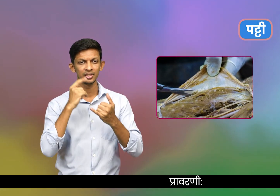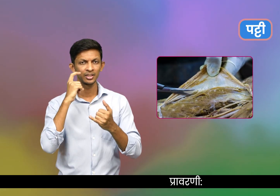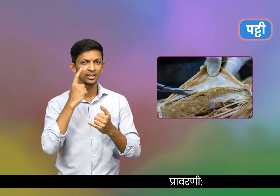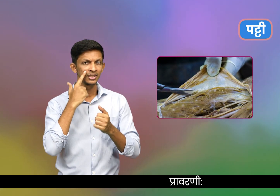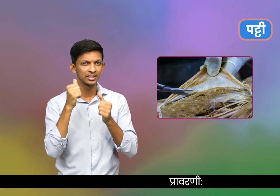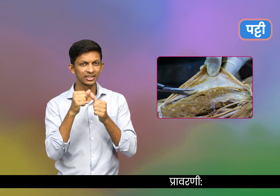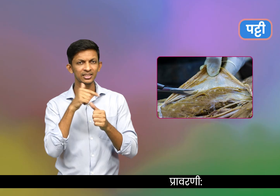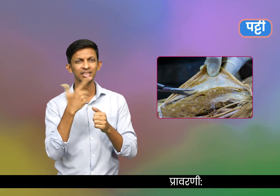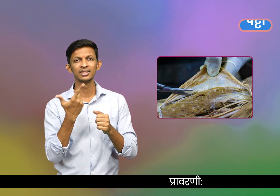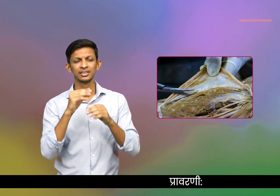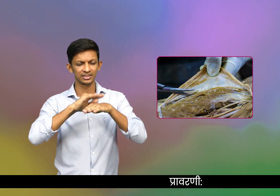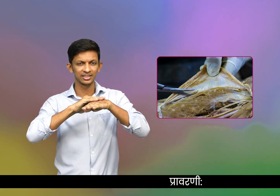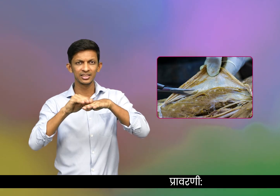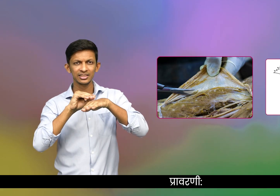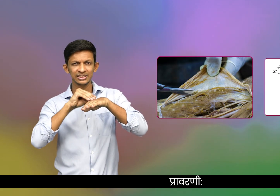प्रावरणीय